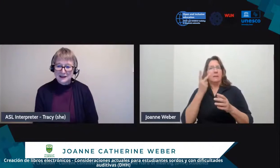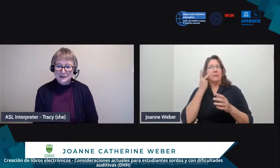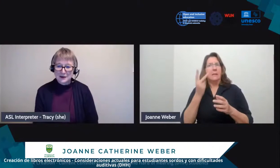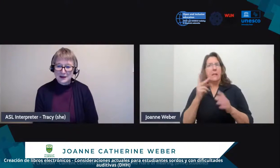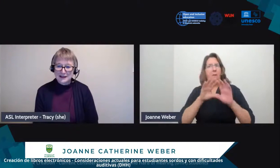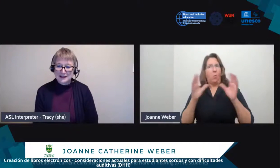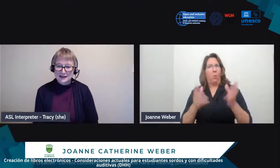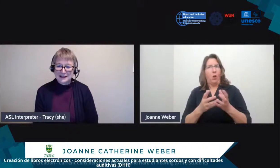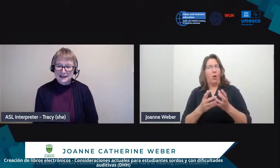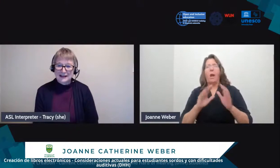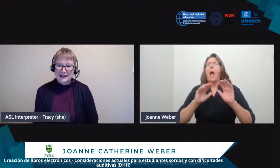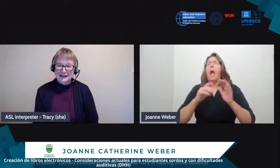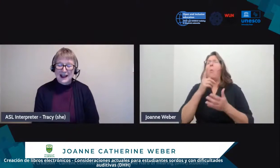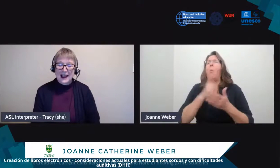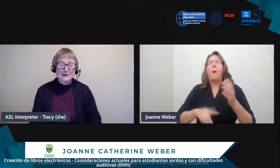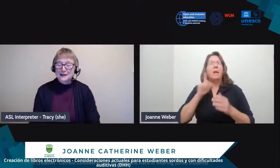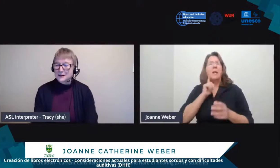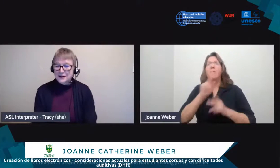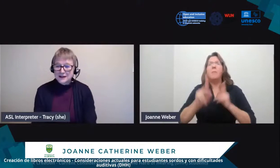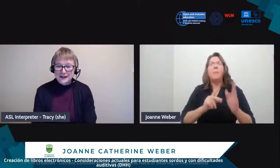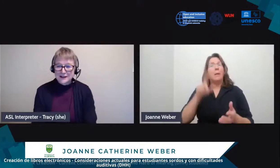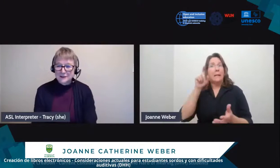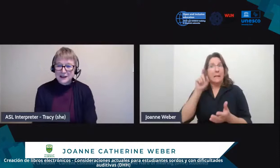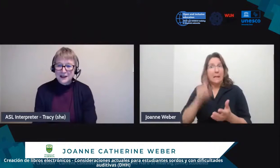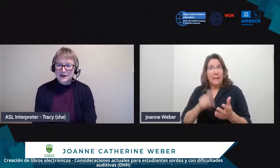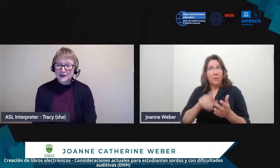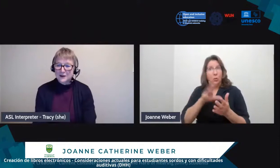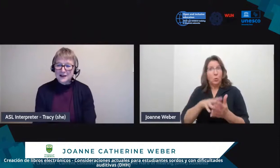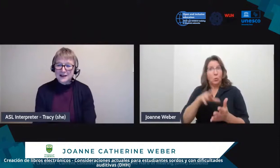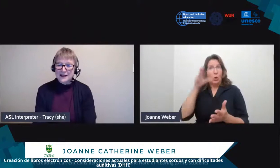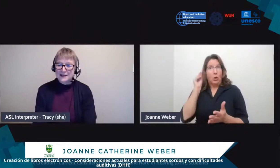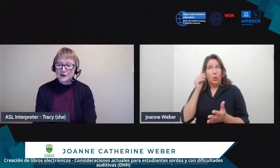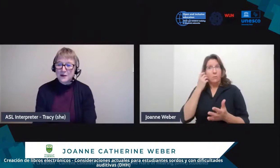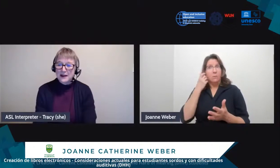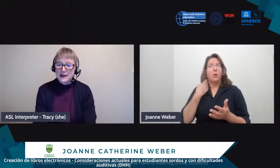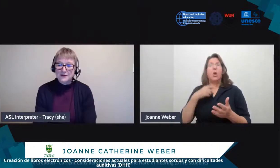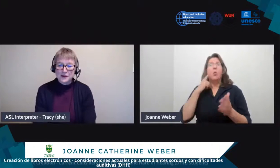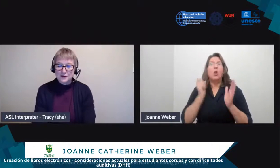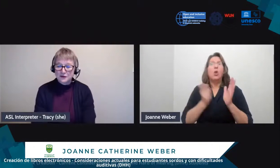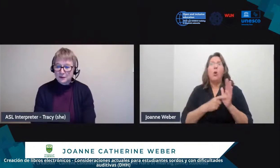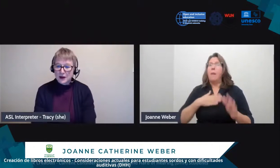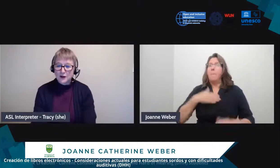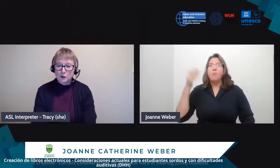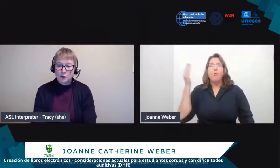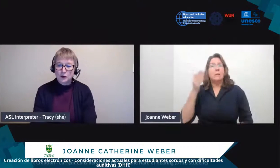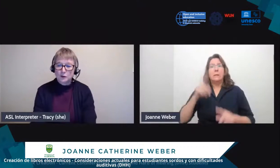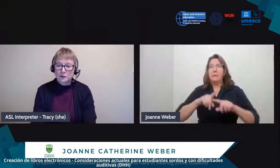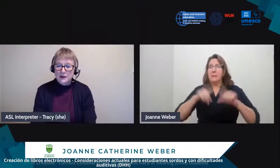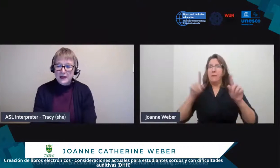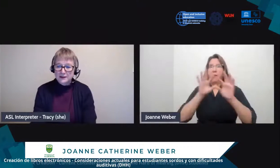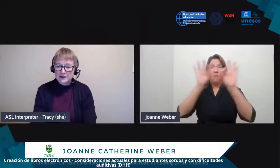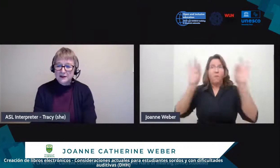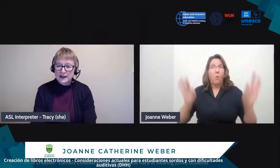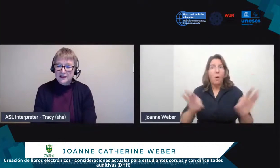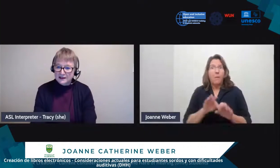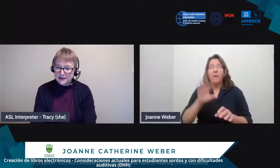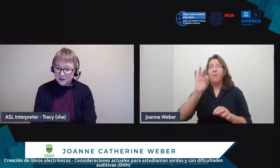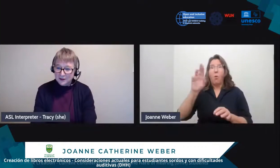experiencia. Y estoy tan emocionada de estar aquí sabiendo de que muchos de ustedes de todo el mundo podrán recibir esta información